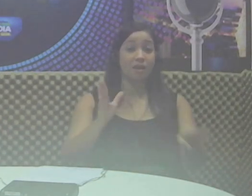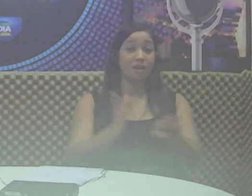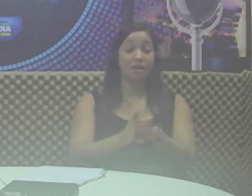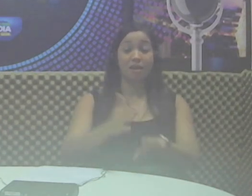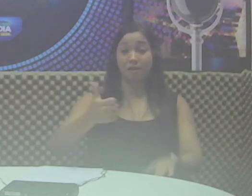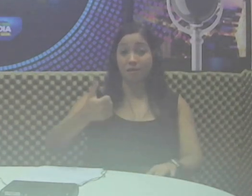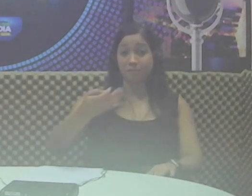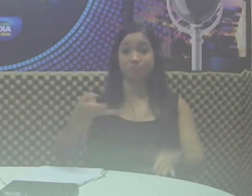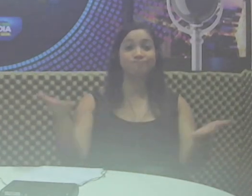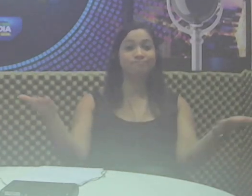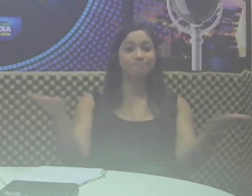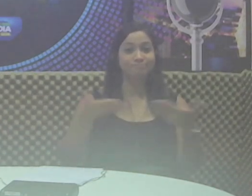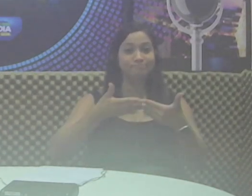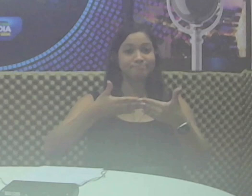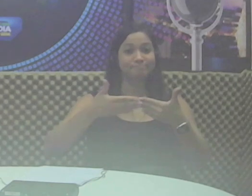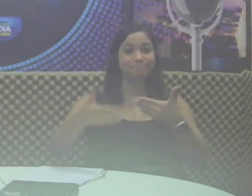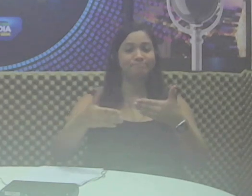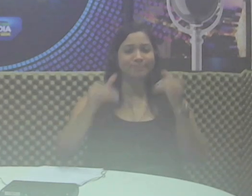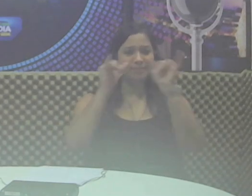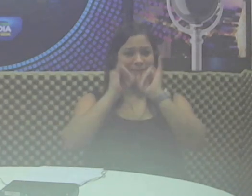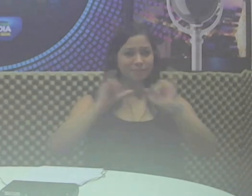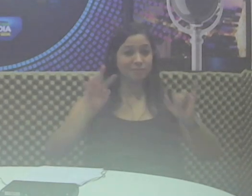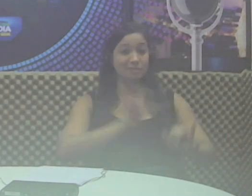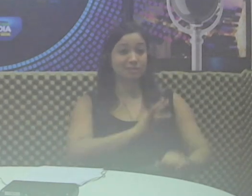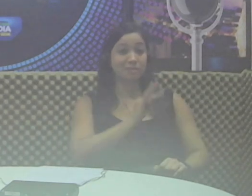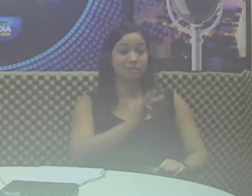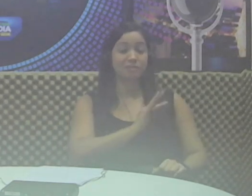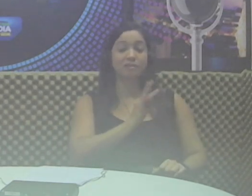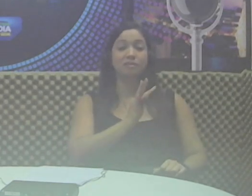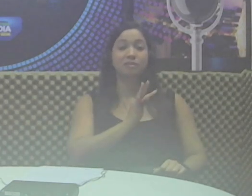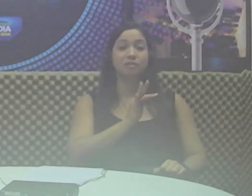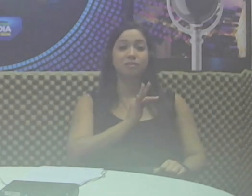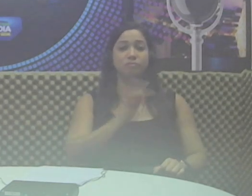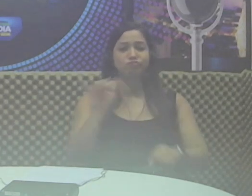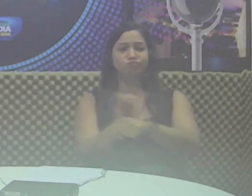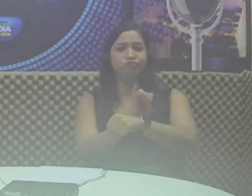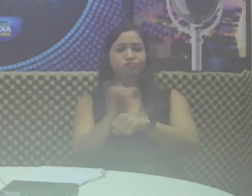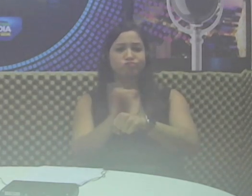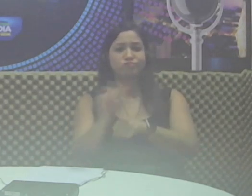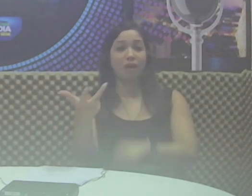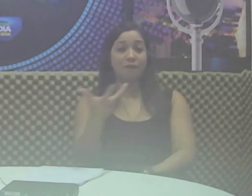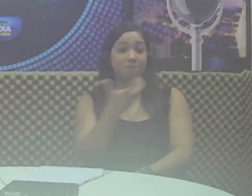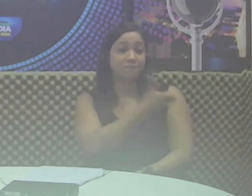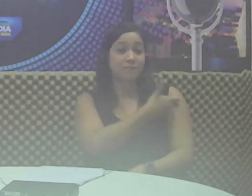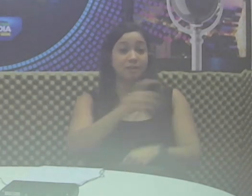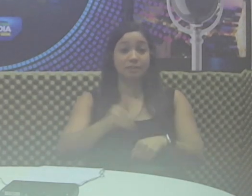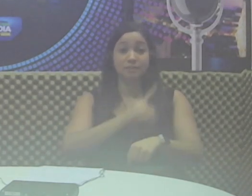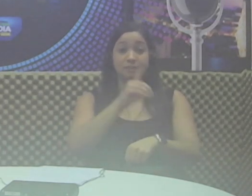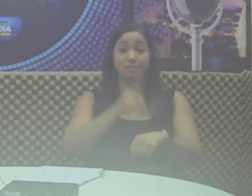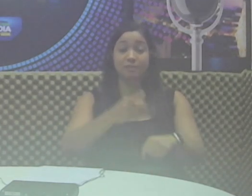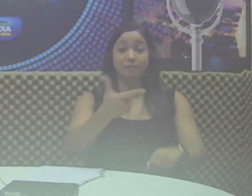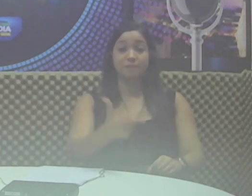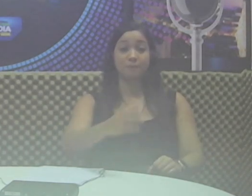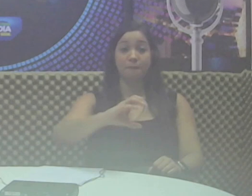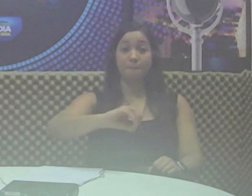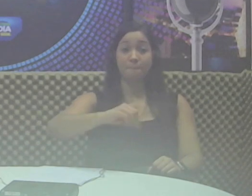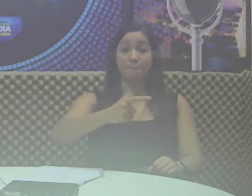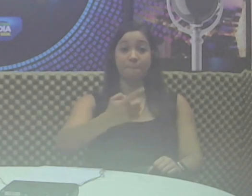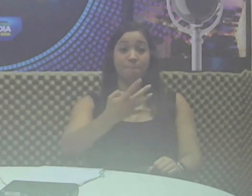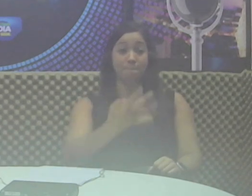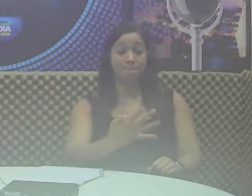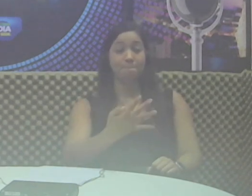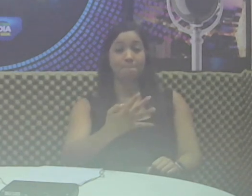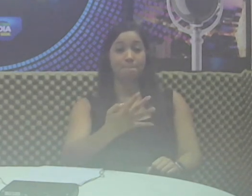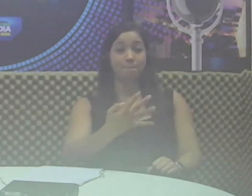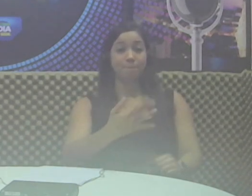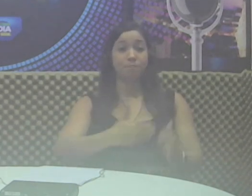anos, considera o informe técnico operacional da Estratégia de Vacinação contra a Dengue 2024 e